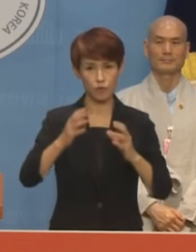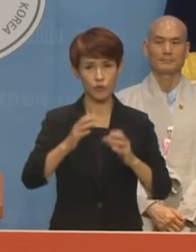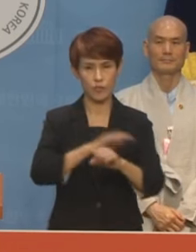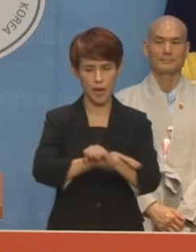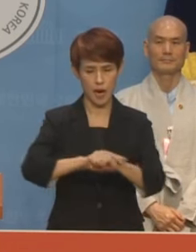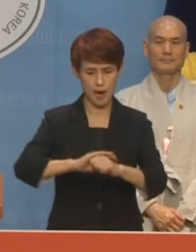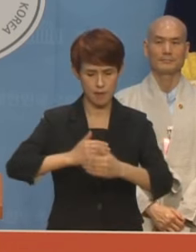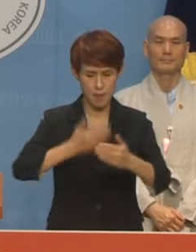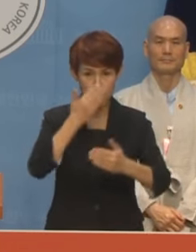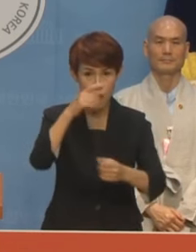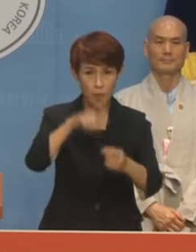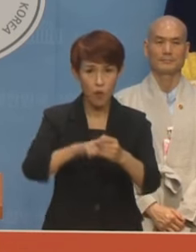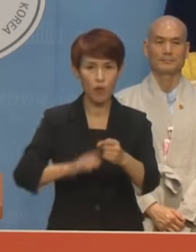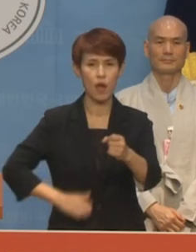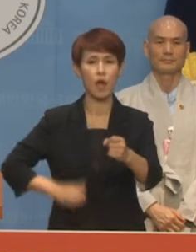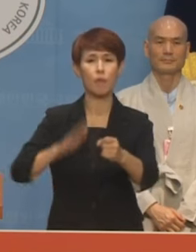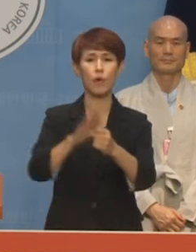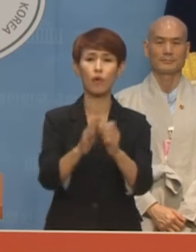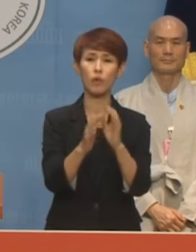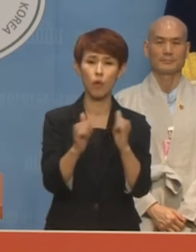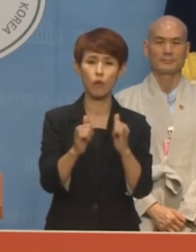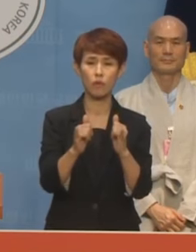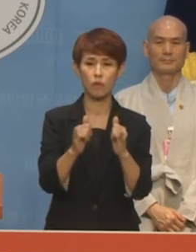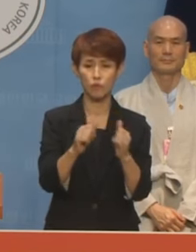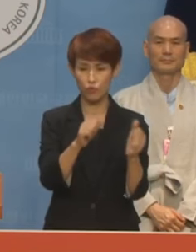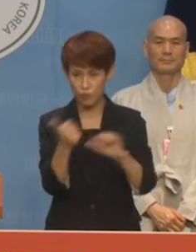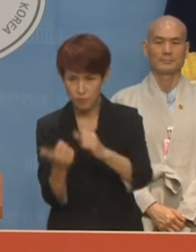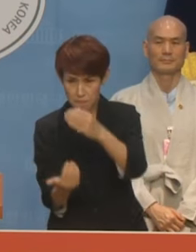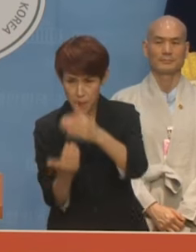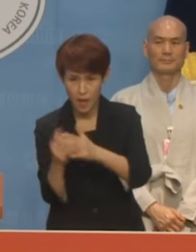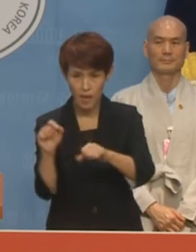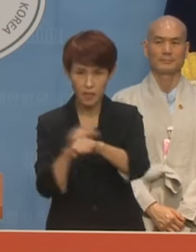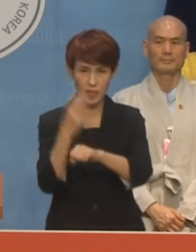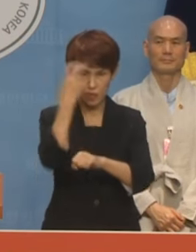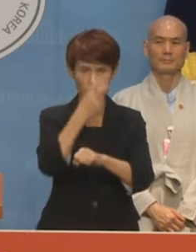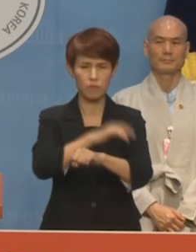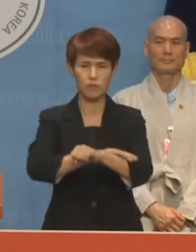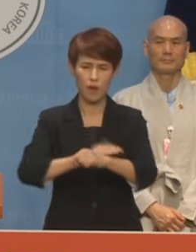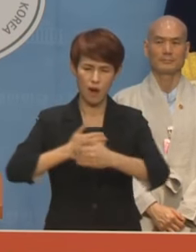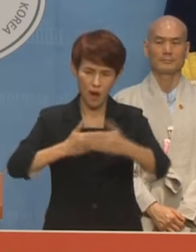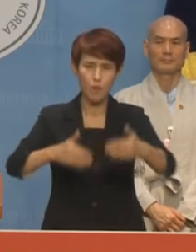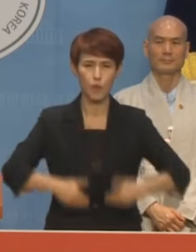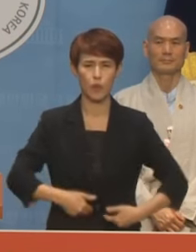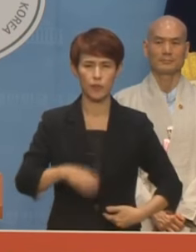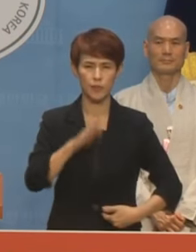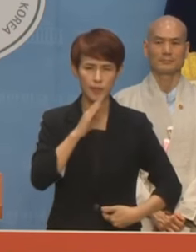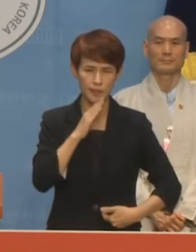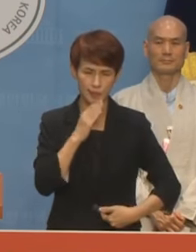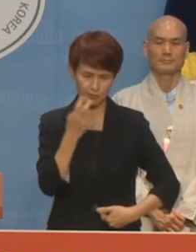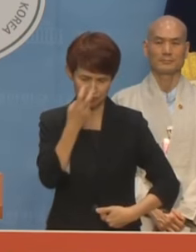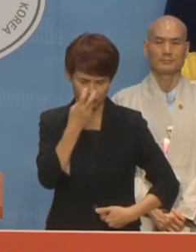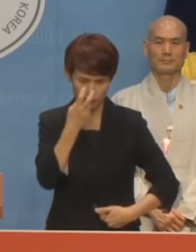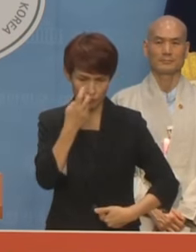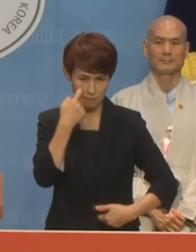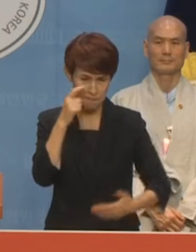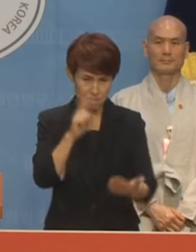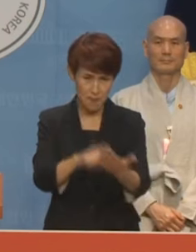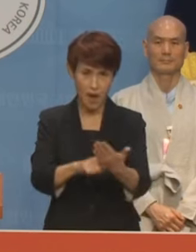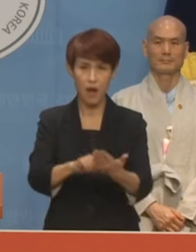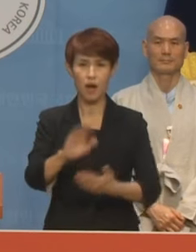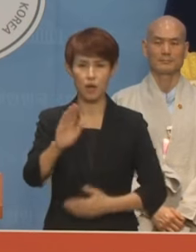있도록 해병대원 순직 사건의 특검이 제대로 이행되어 진실이 날라지 밝혀지고